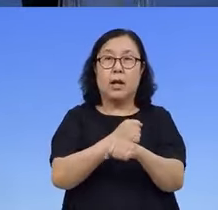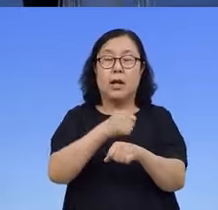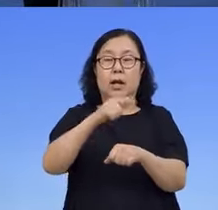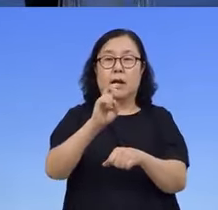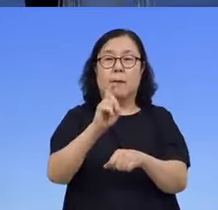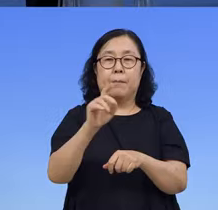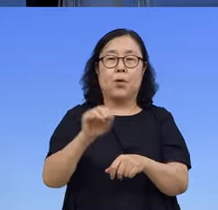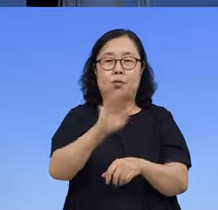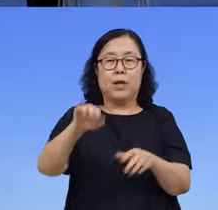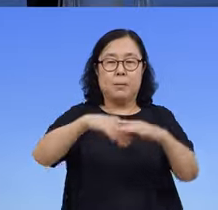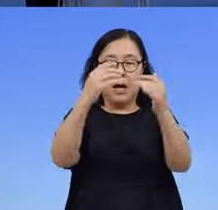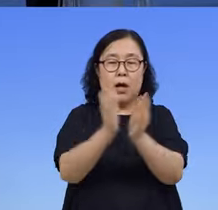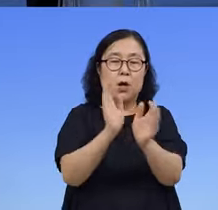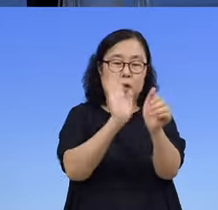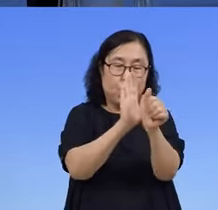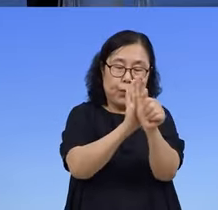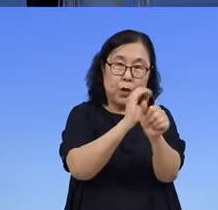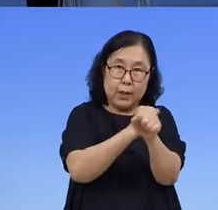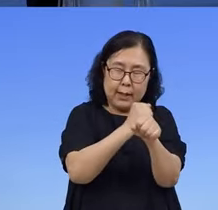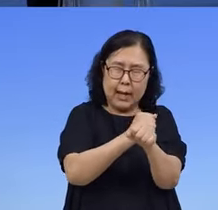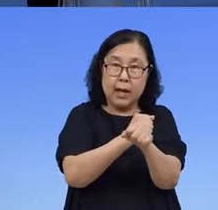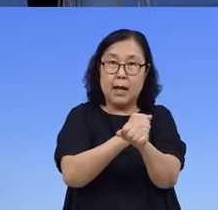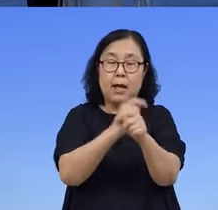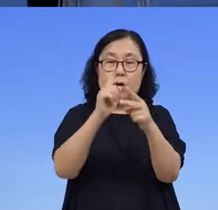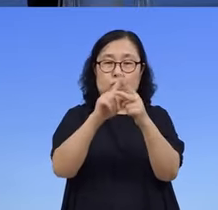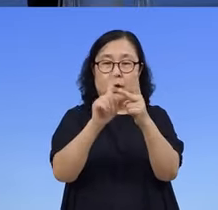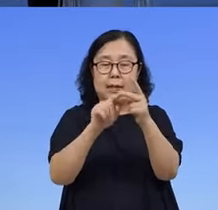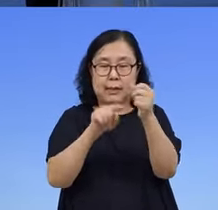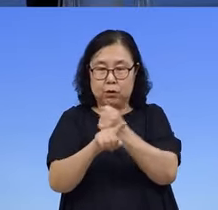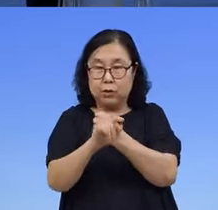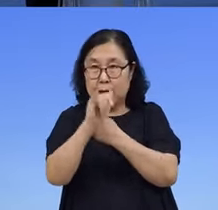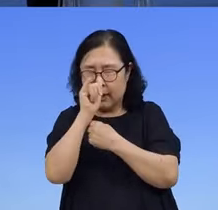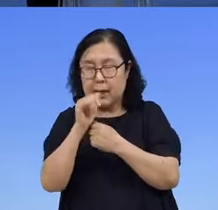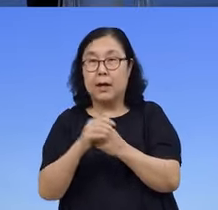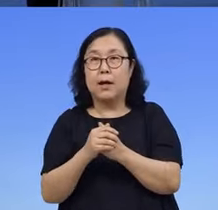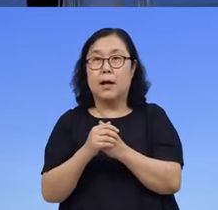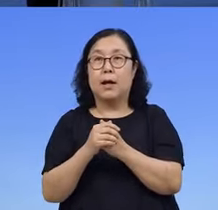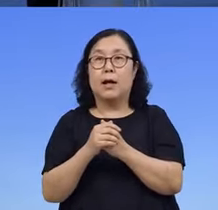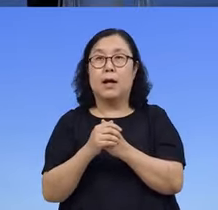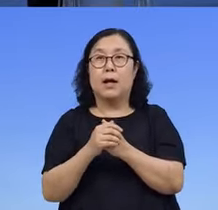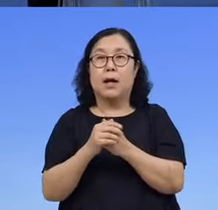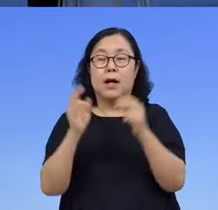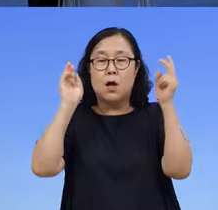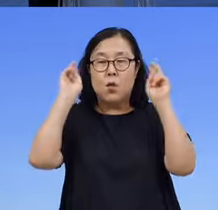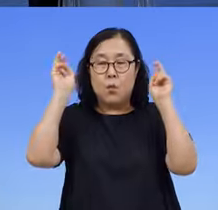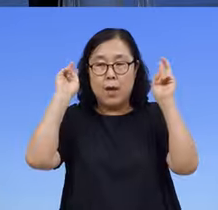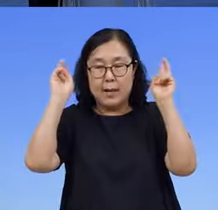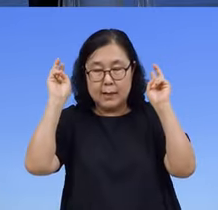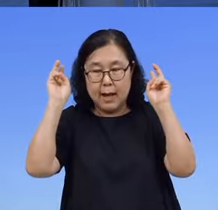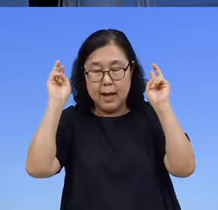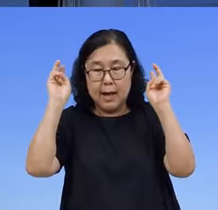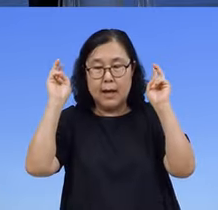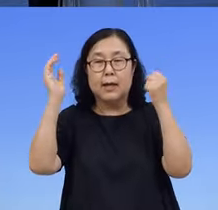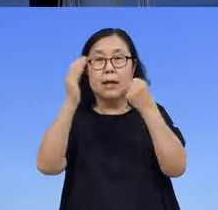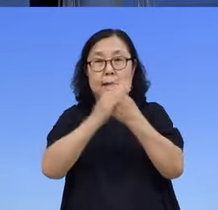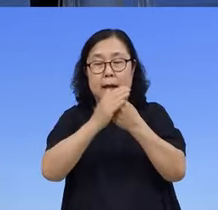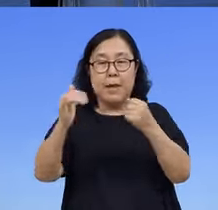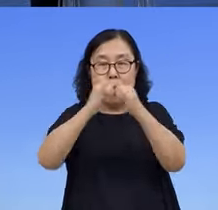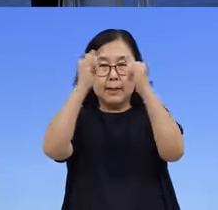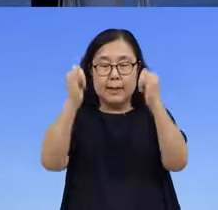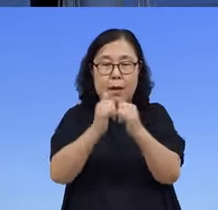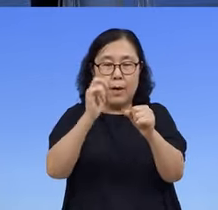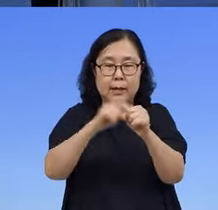가평 우리 마을을 우리가 돕기로 했다. 왜 돕기로 했냐? 두 가지가 있다. 첫째, 기업으로서 사회적